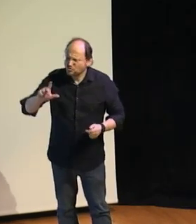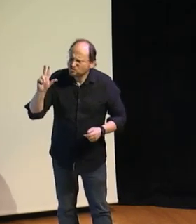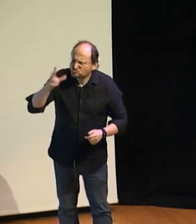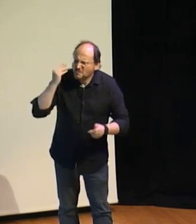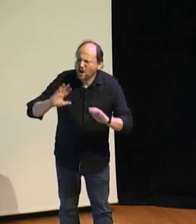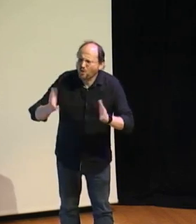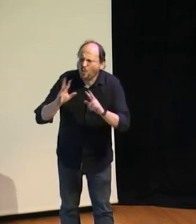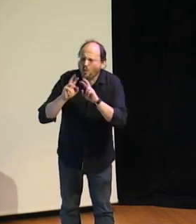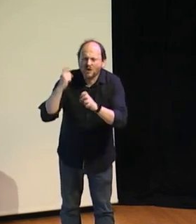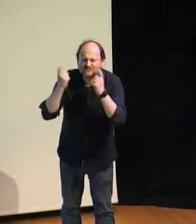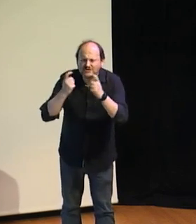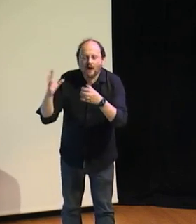Et vraiment, Montaigne,